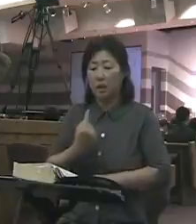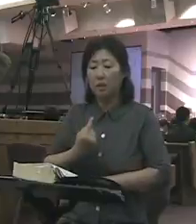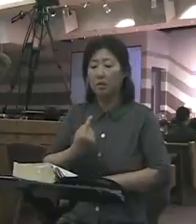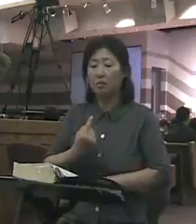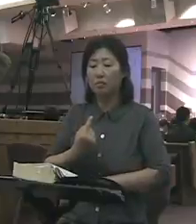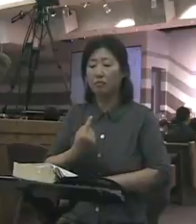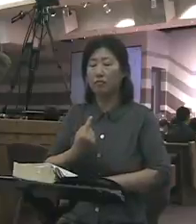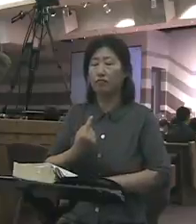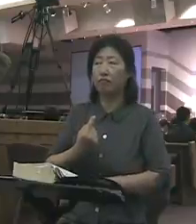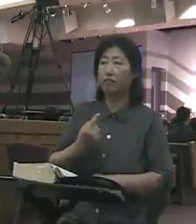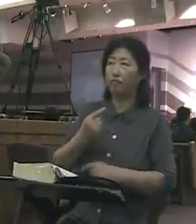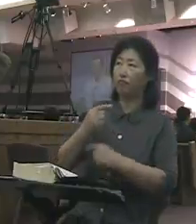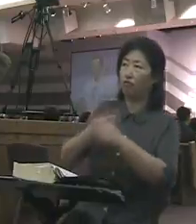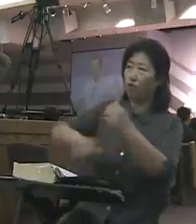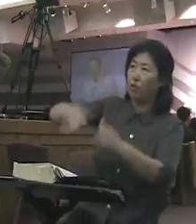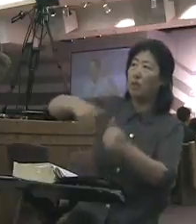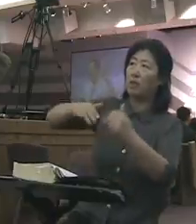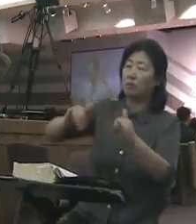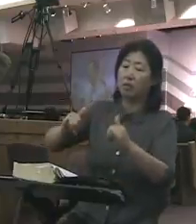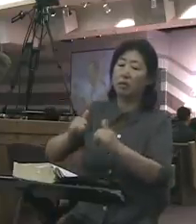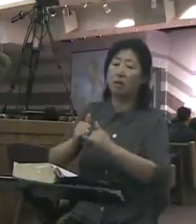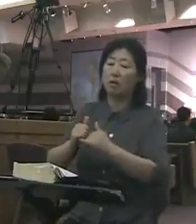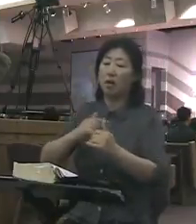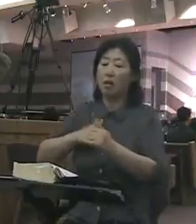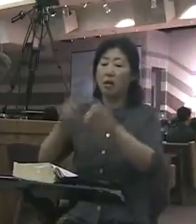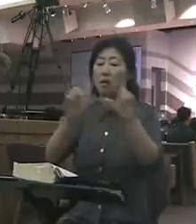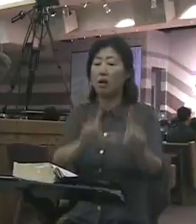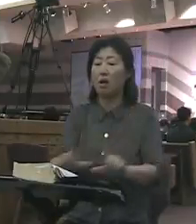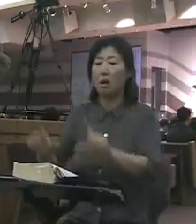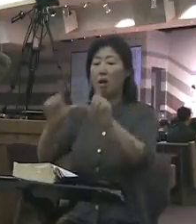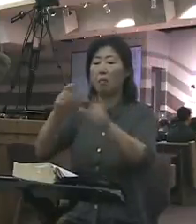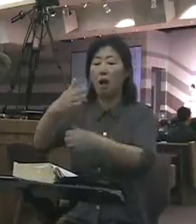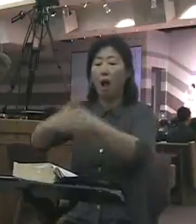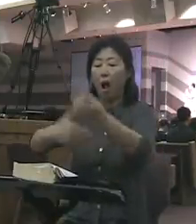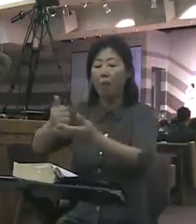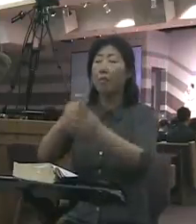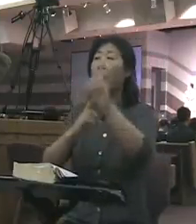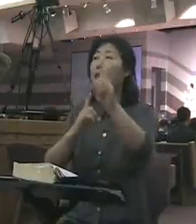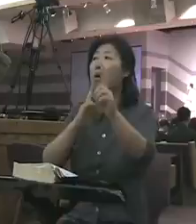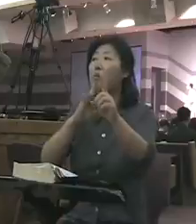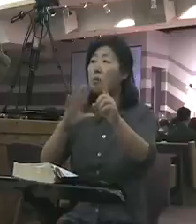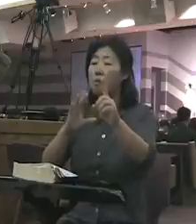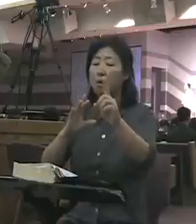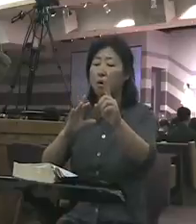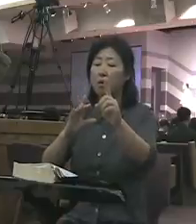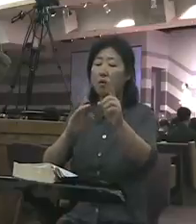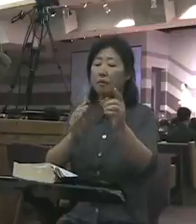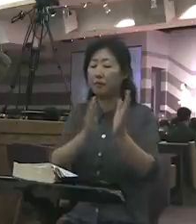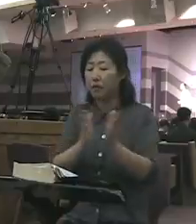디파인하고 주위에 있는 사람들도 내 삶이 하나님 한 분으로 정의된다고 보게 합니다.